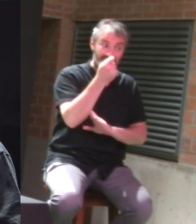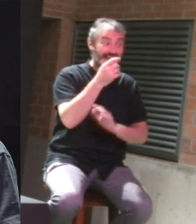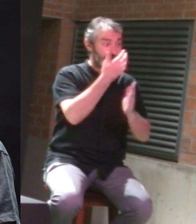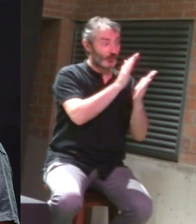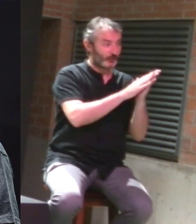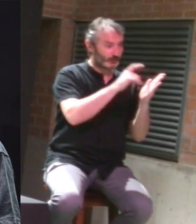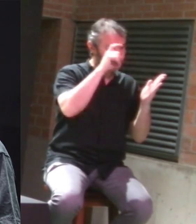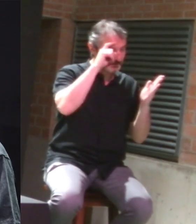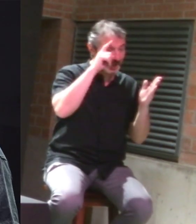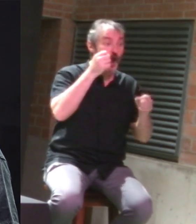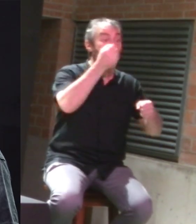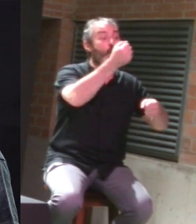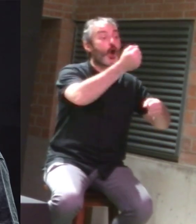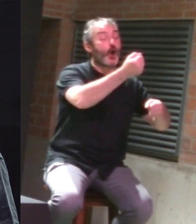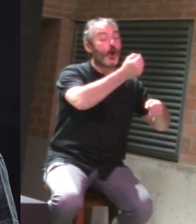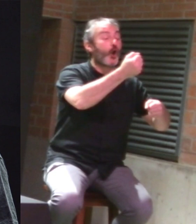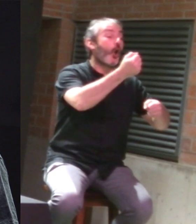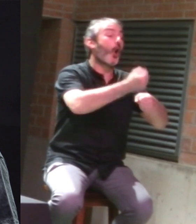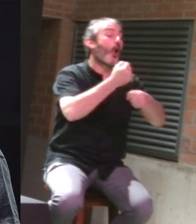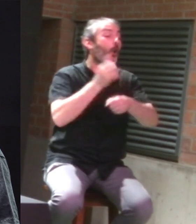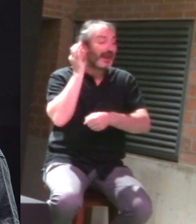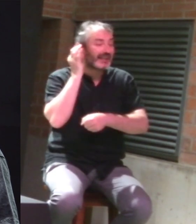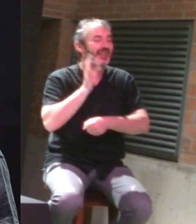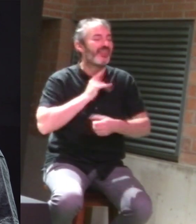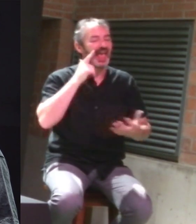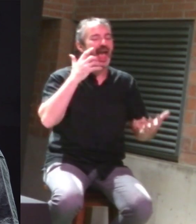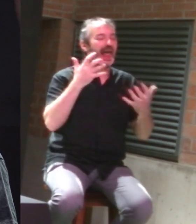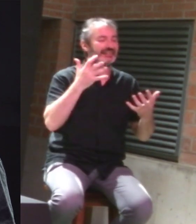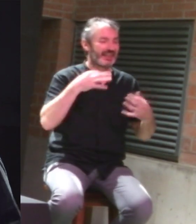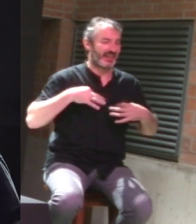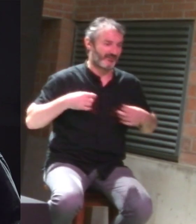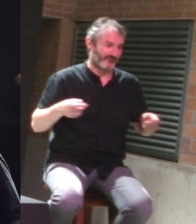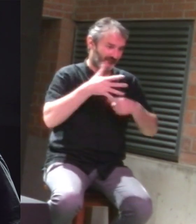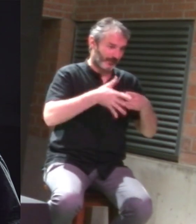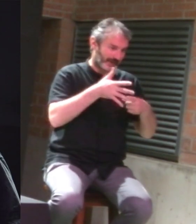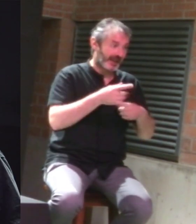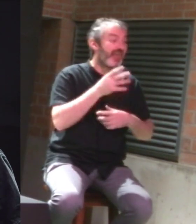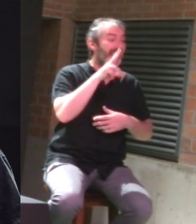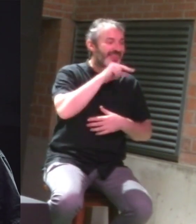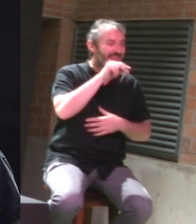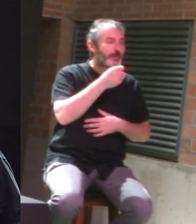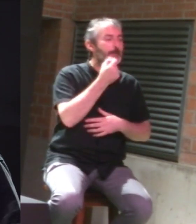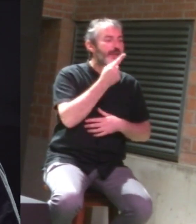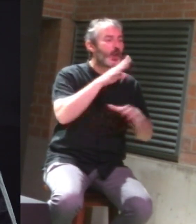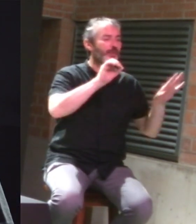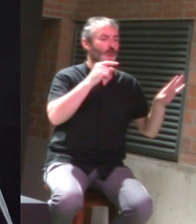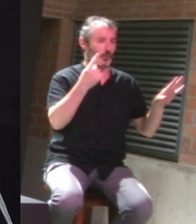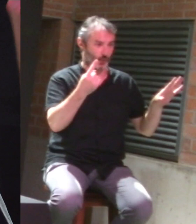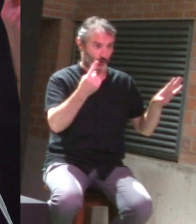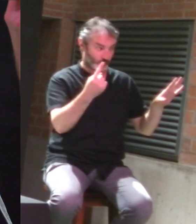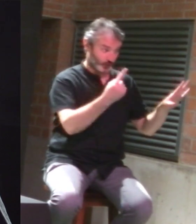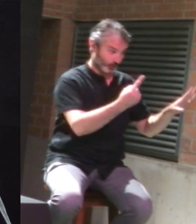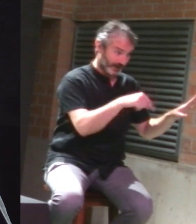tituló, digamos, A las obreras del arte fabril, en diciembre de 1901. Vamos a detenernos un poco en